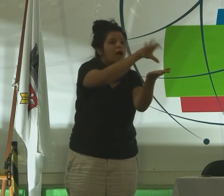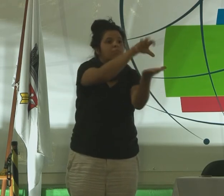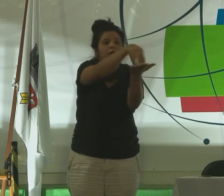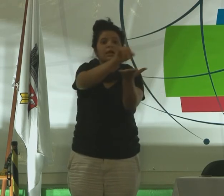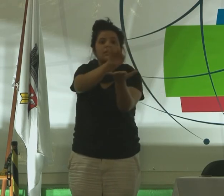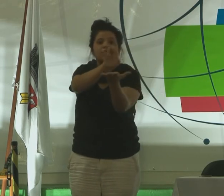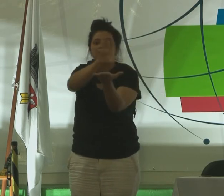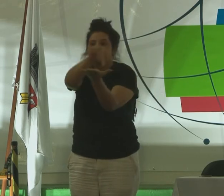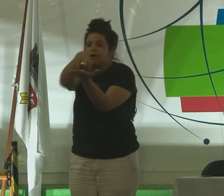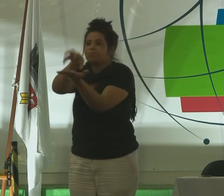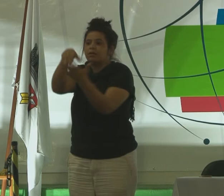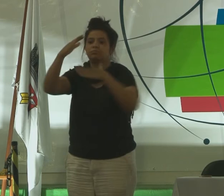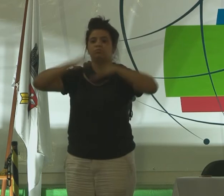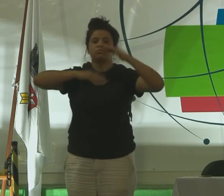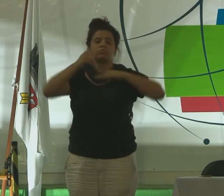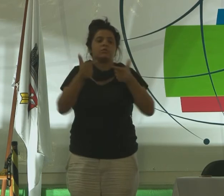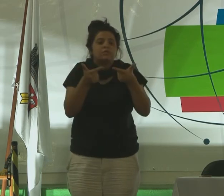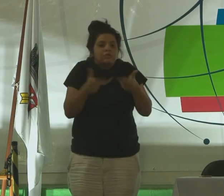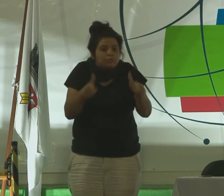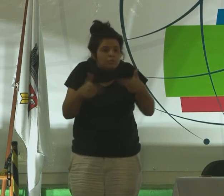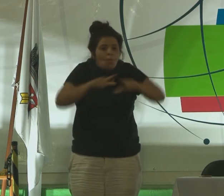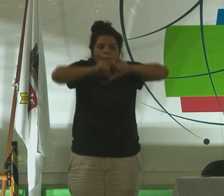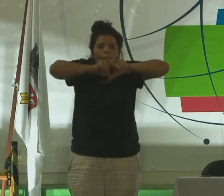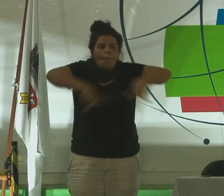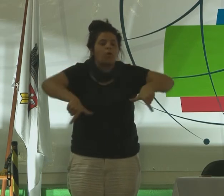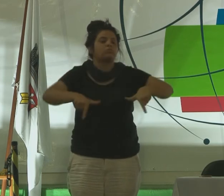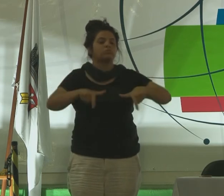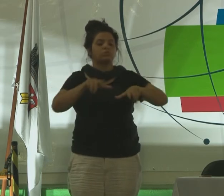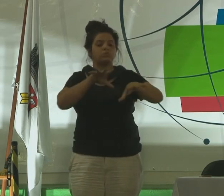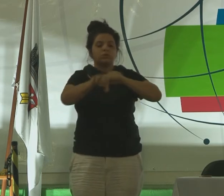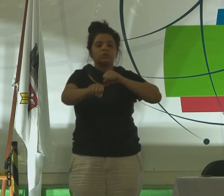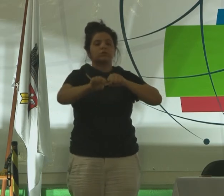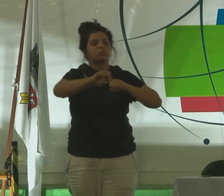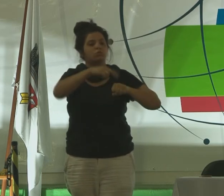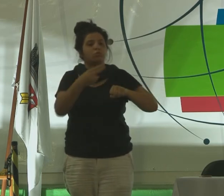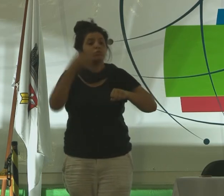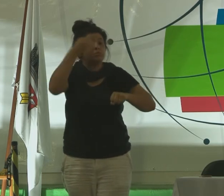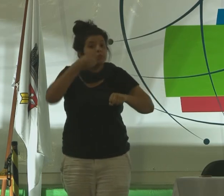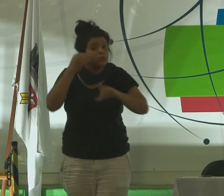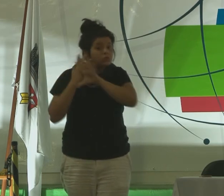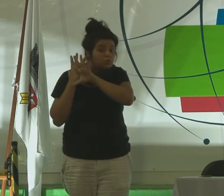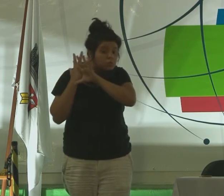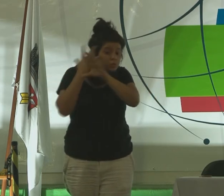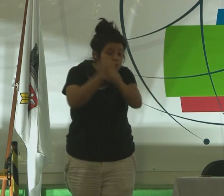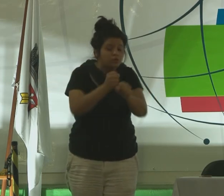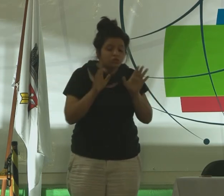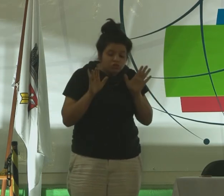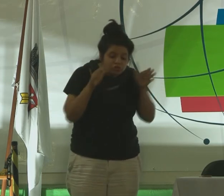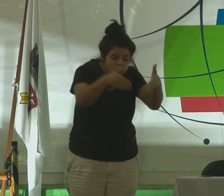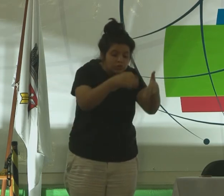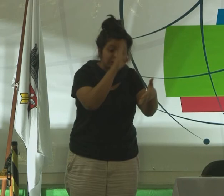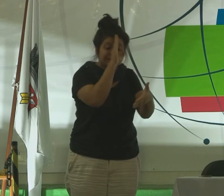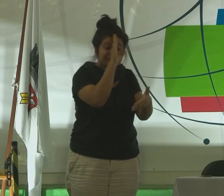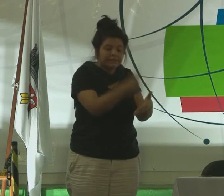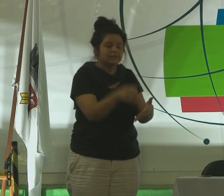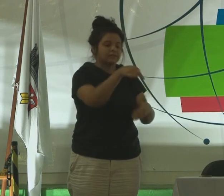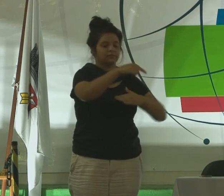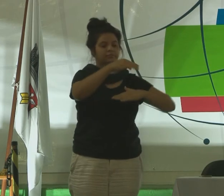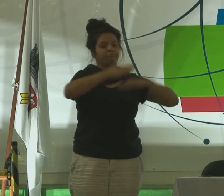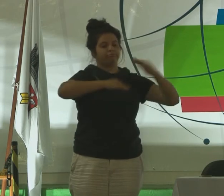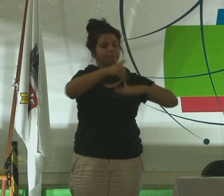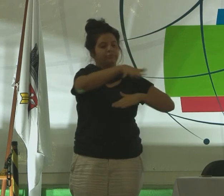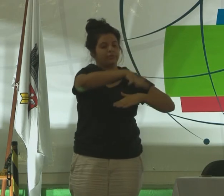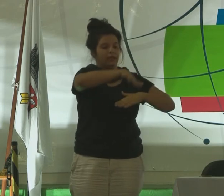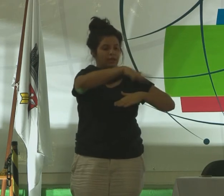não tem os profissionais ainda com alguma formação, alguma experiência denúncia mais direta na área que possa, de certa